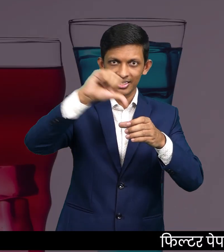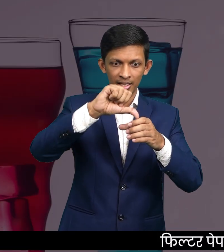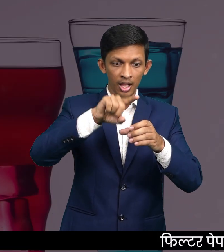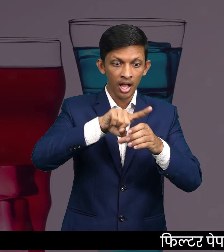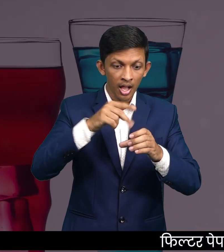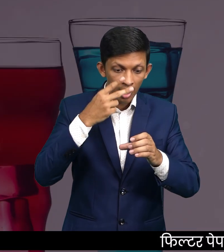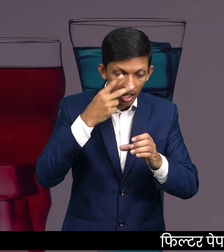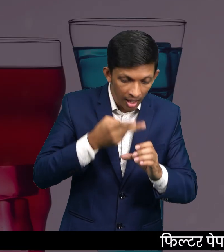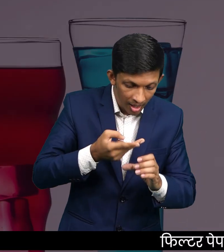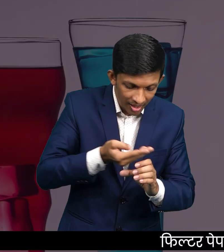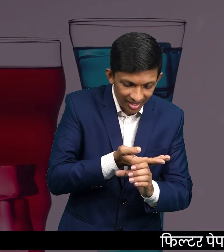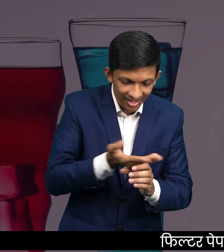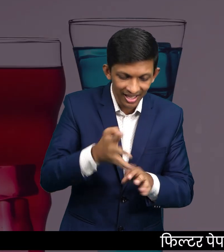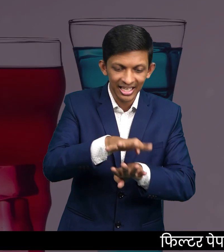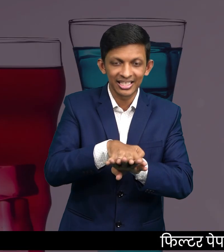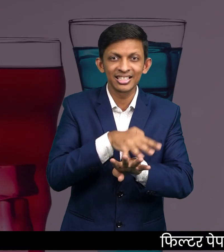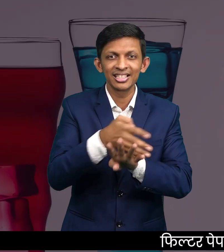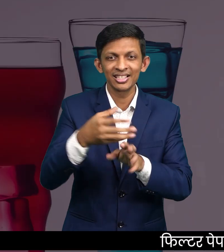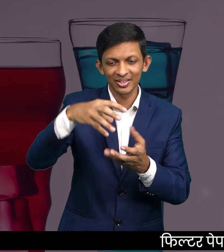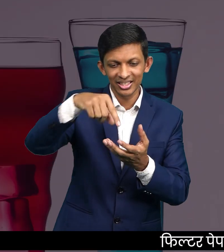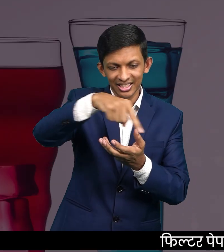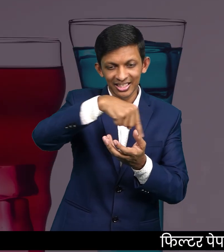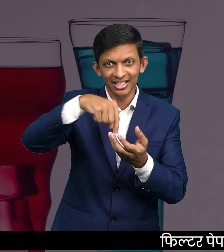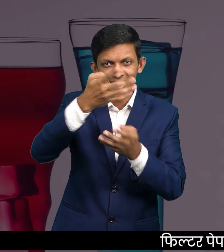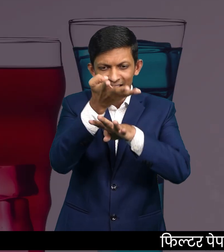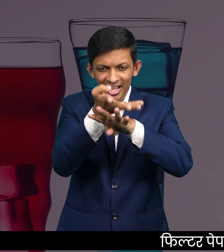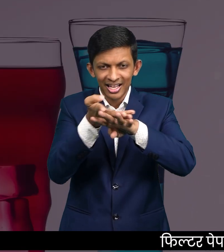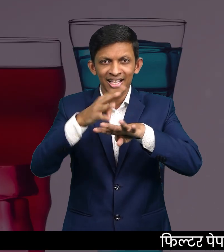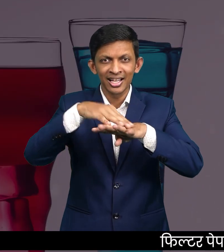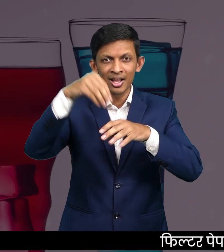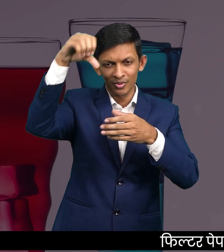फिल्टर पेपर, गाळण कागद.